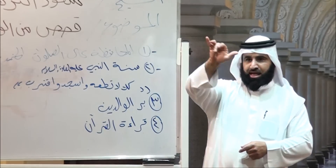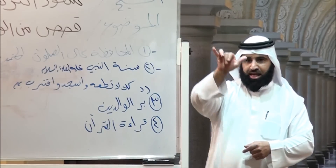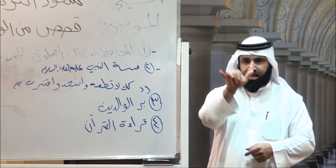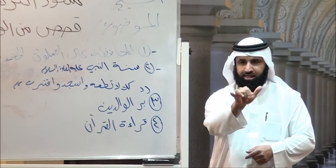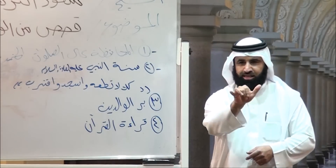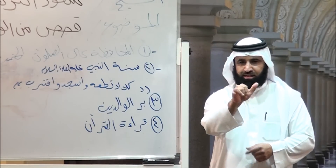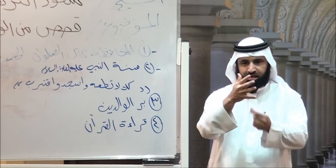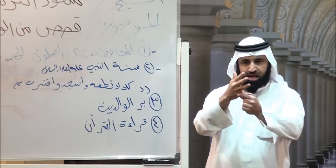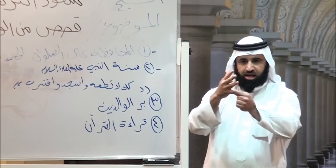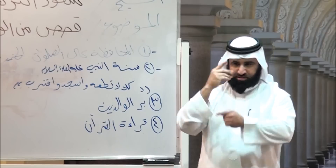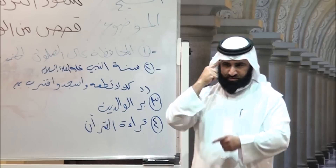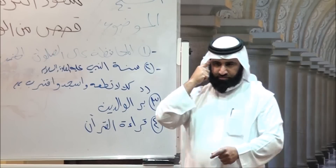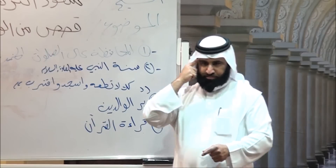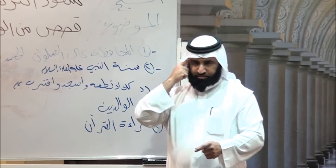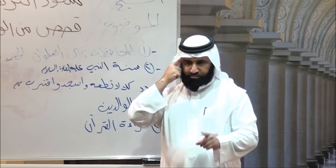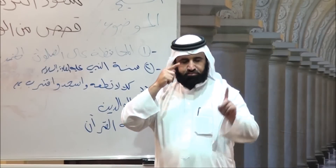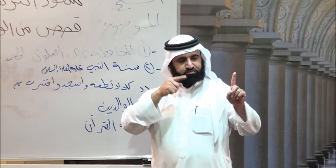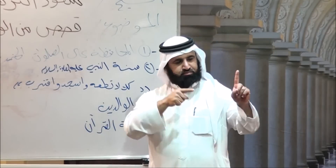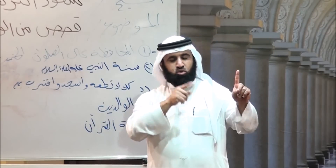عنه جاءه رجل